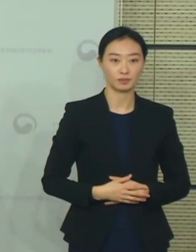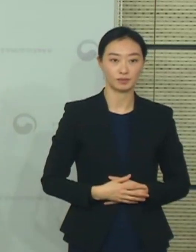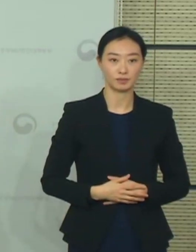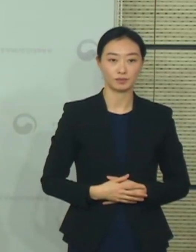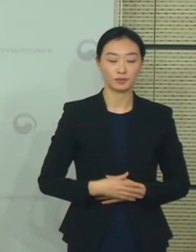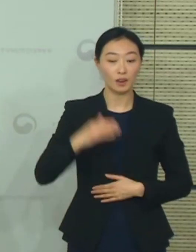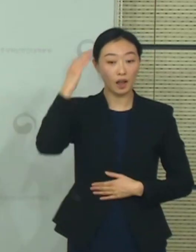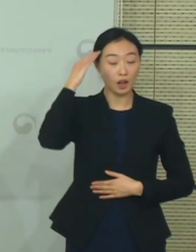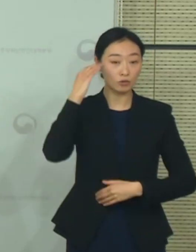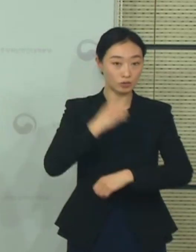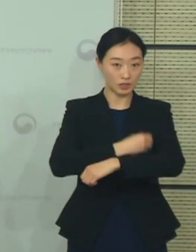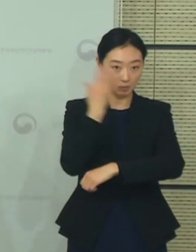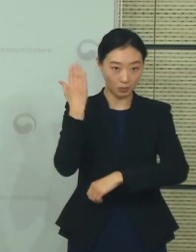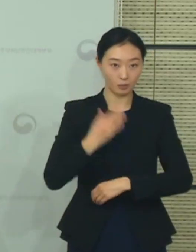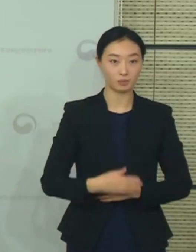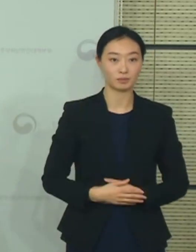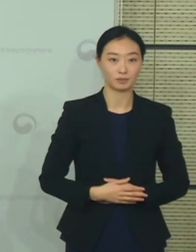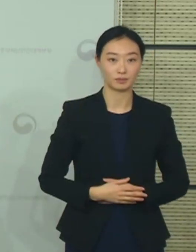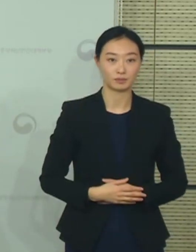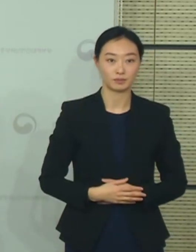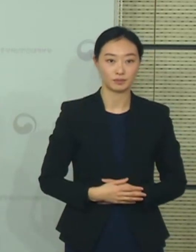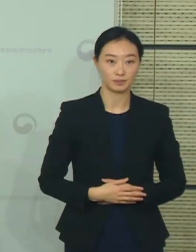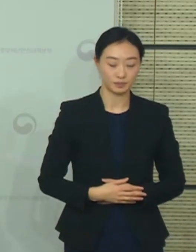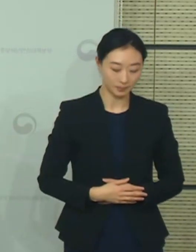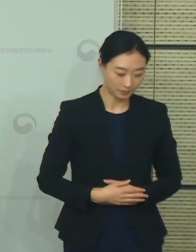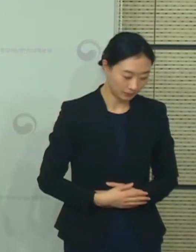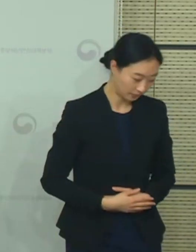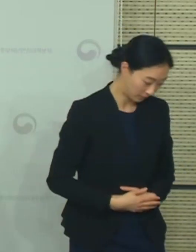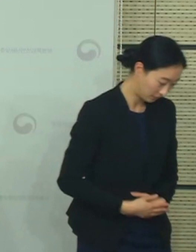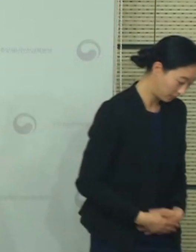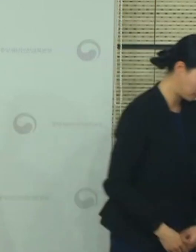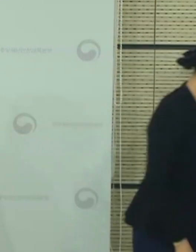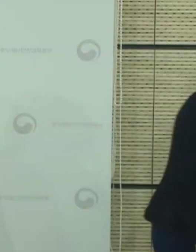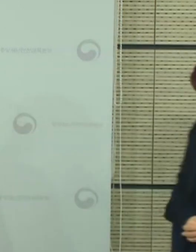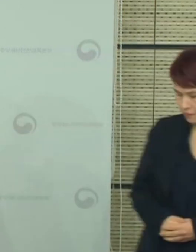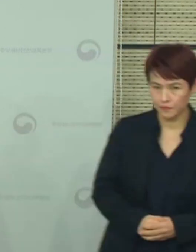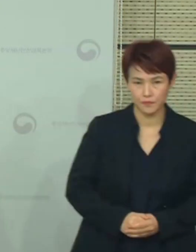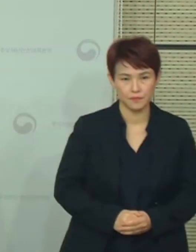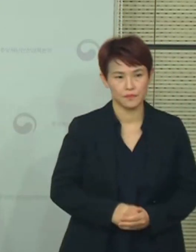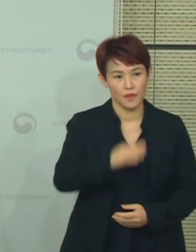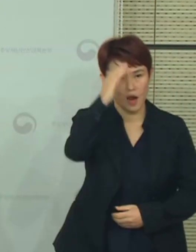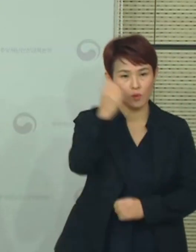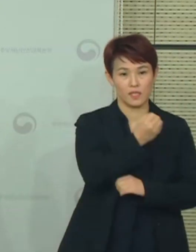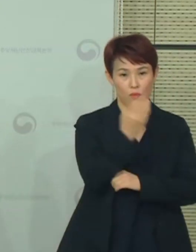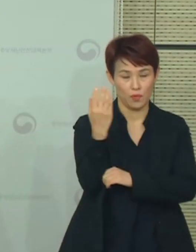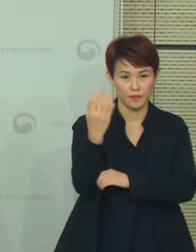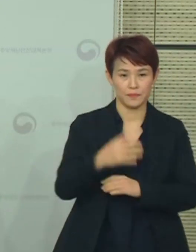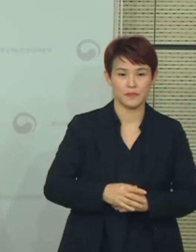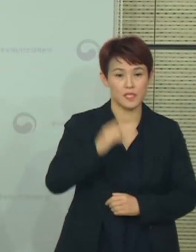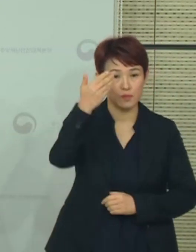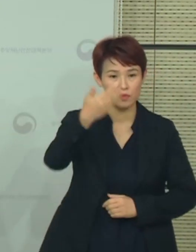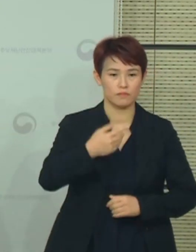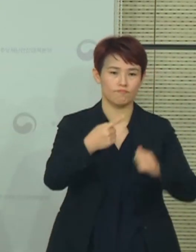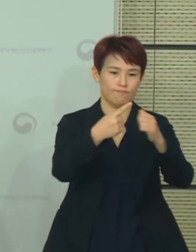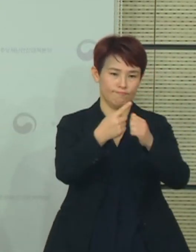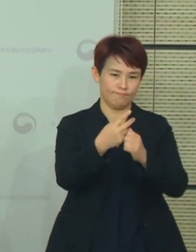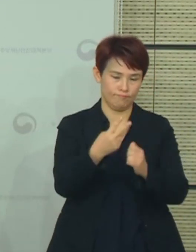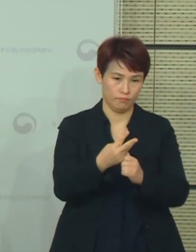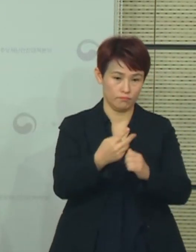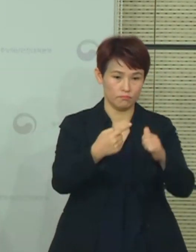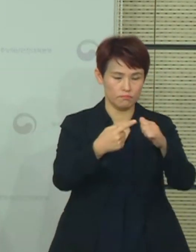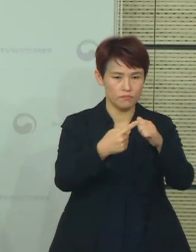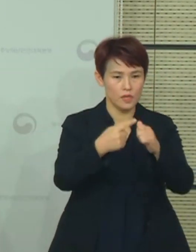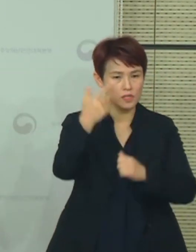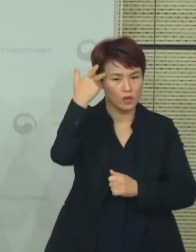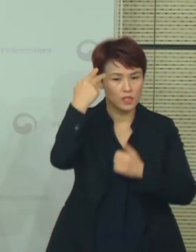네, 한국일보 기자님. 예, 한국일보입니다. 그 저 세 가지인데요. 하나는 정신병동 전수조사